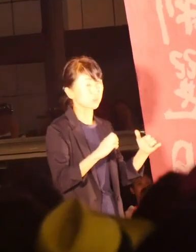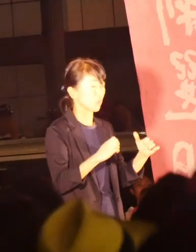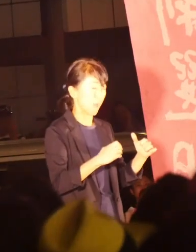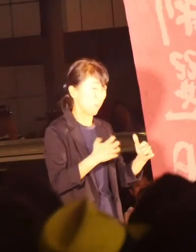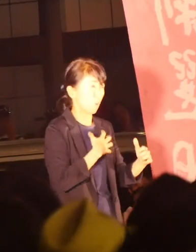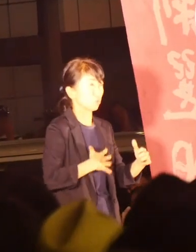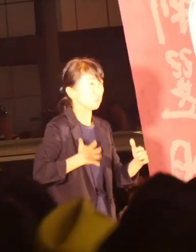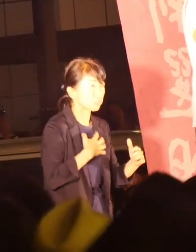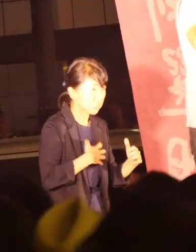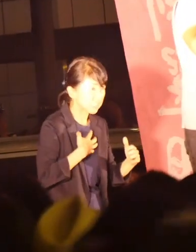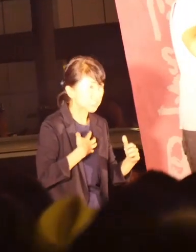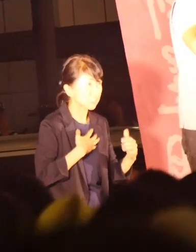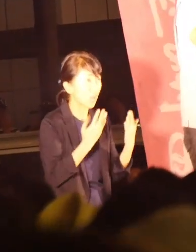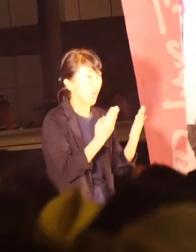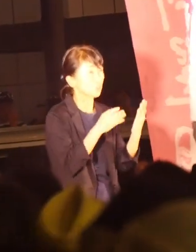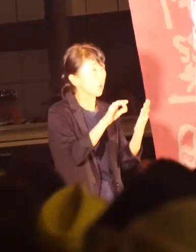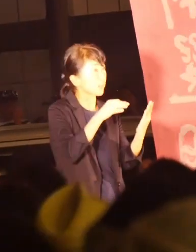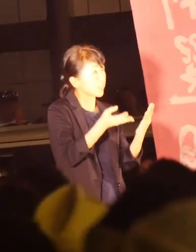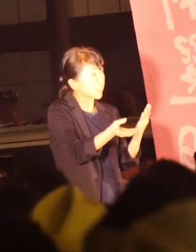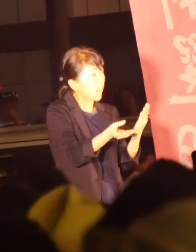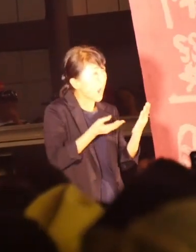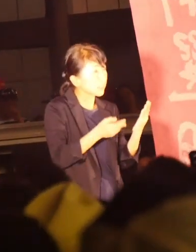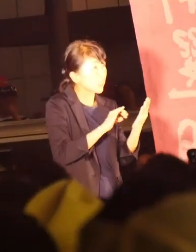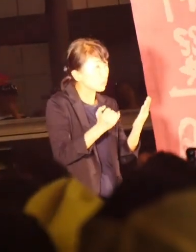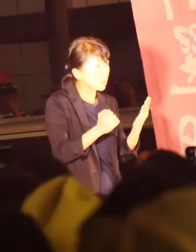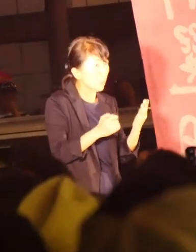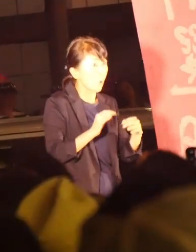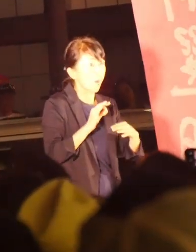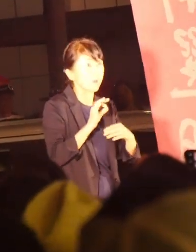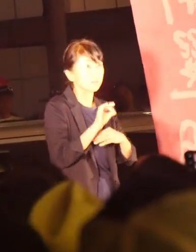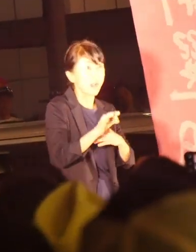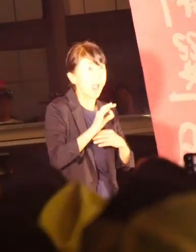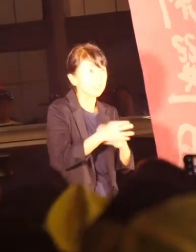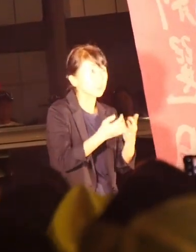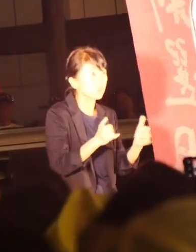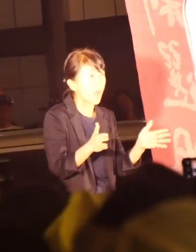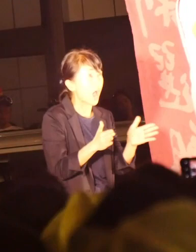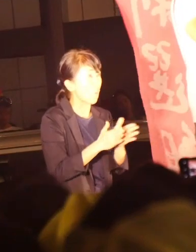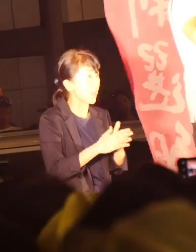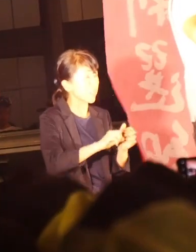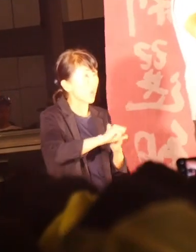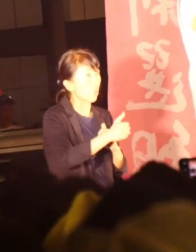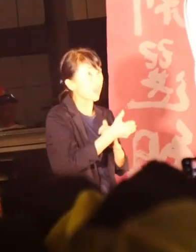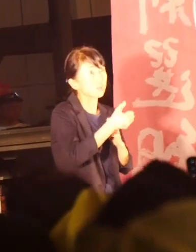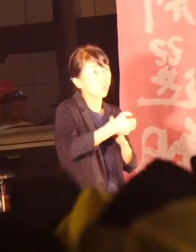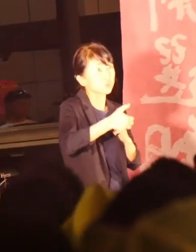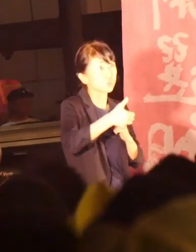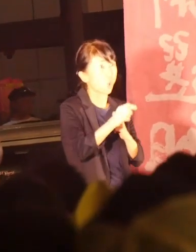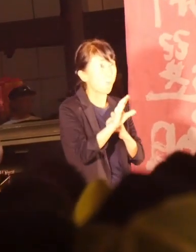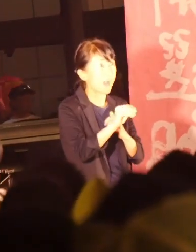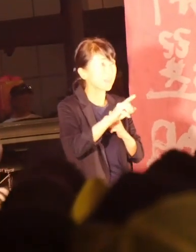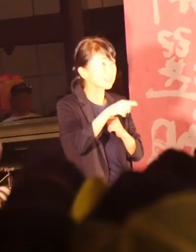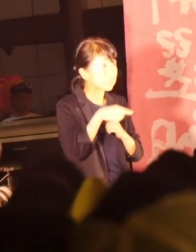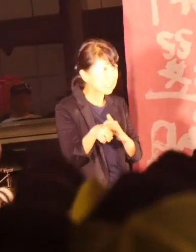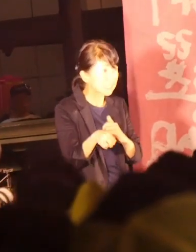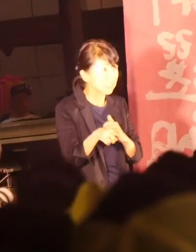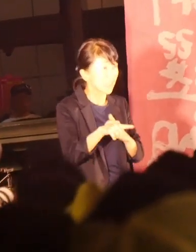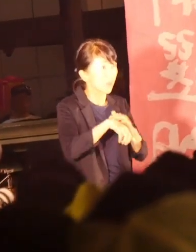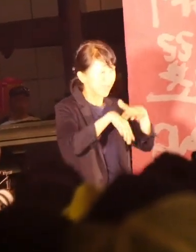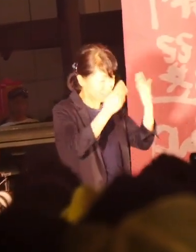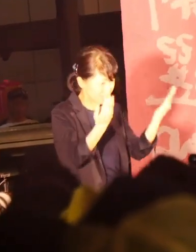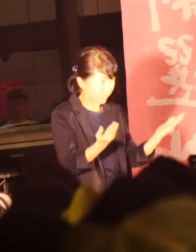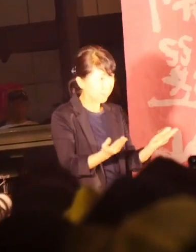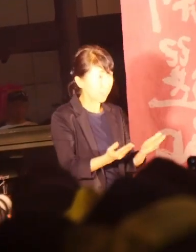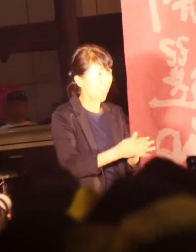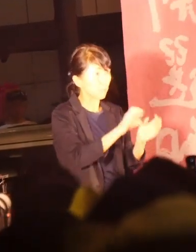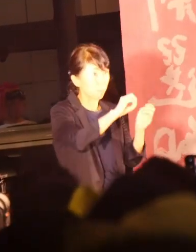奨学金を借りている人と、そして今返済している人、全部合わせて555万人、これを全部チャラにする